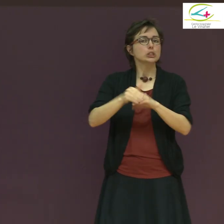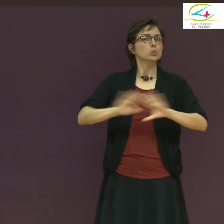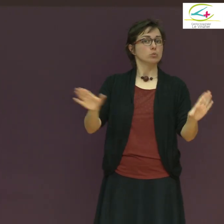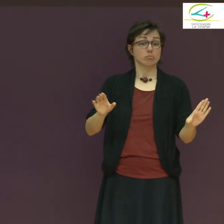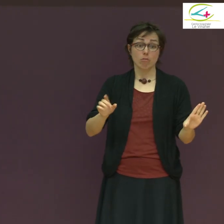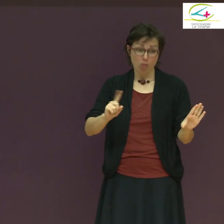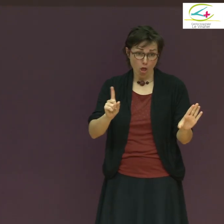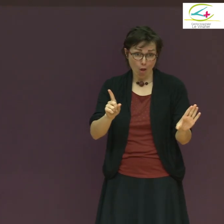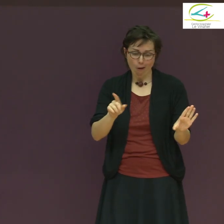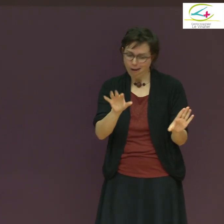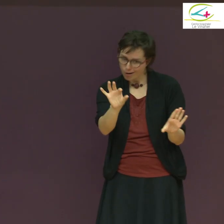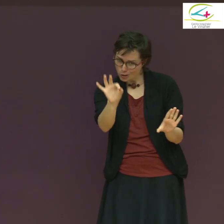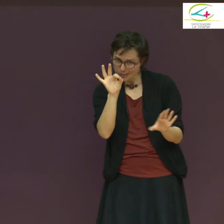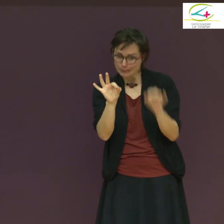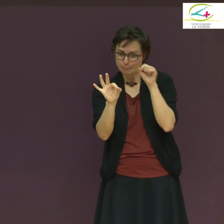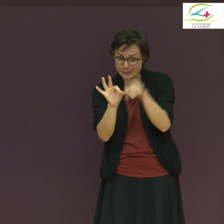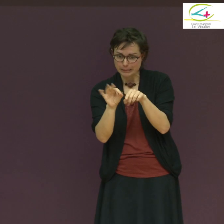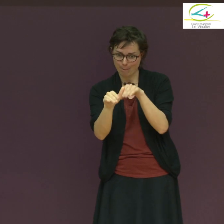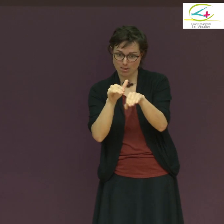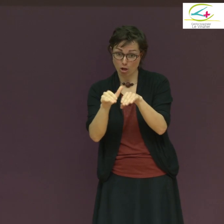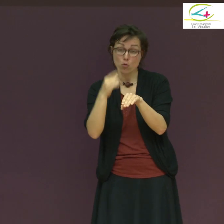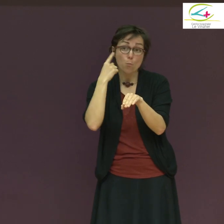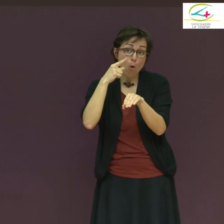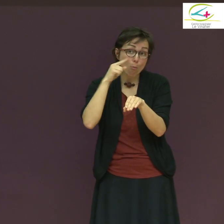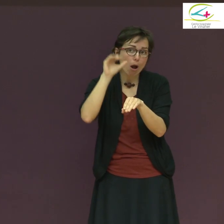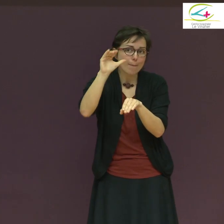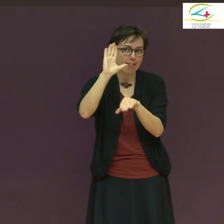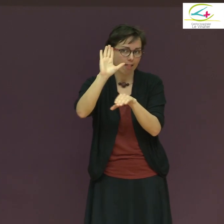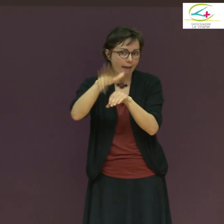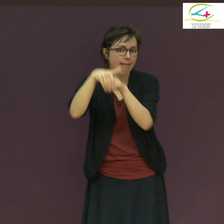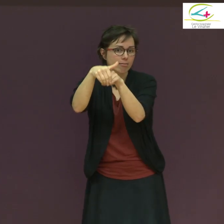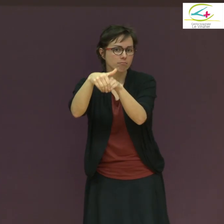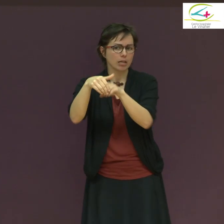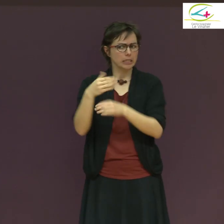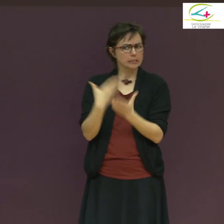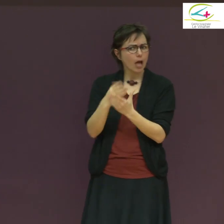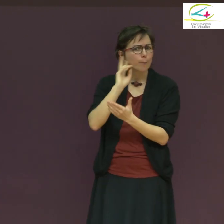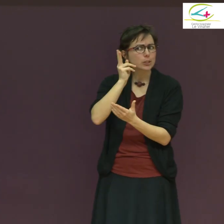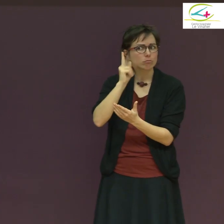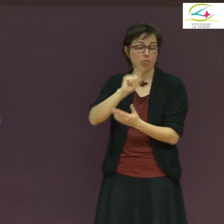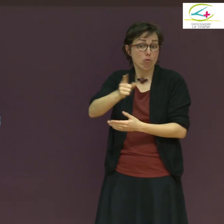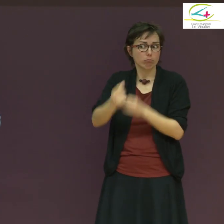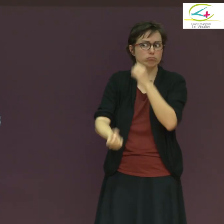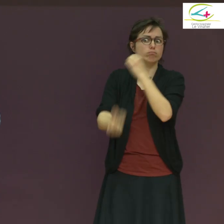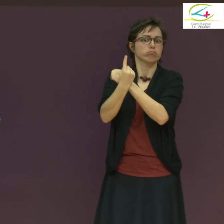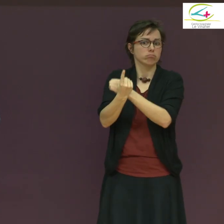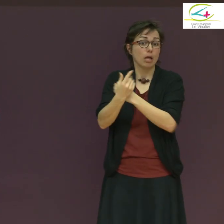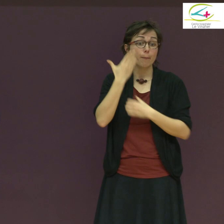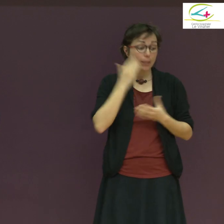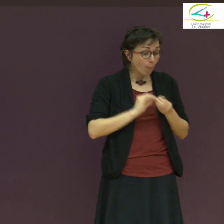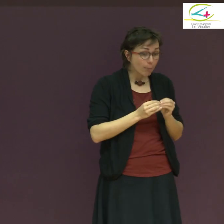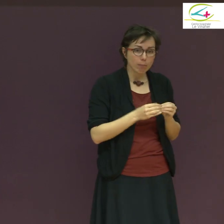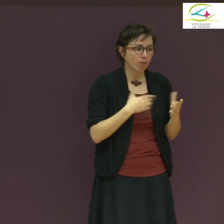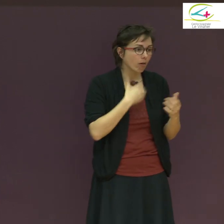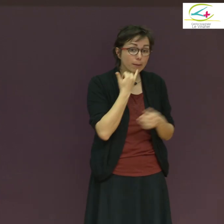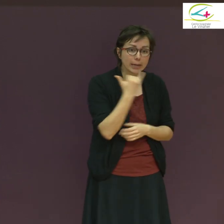choisi ce mode-là pour appeler à l'aide, qui n'est pas un mode habituel. Quand on a un problème, on décroche